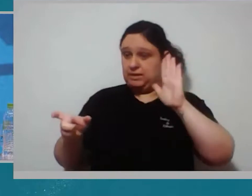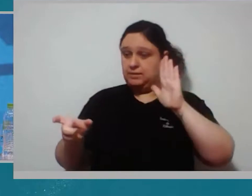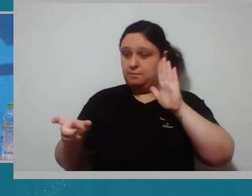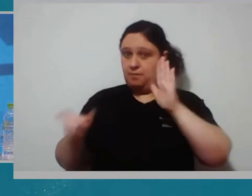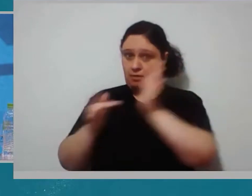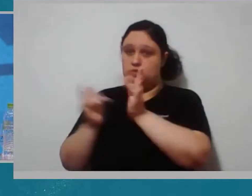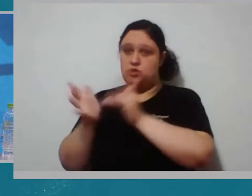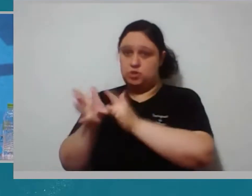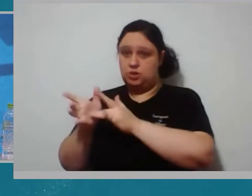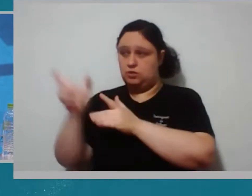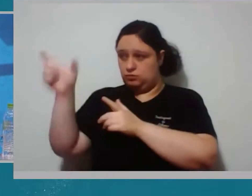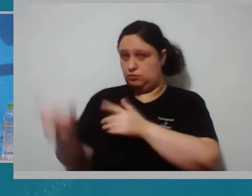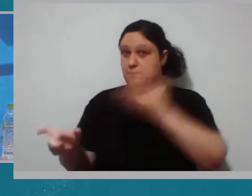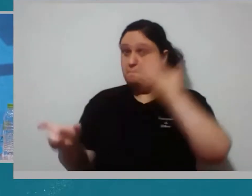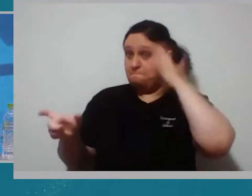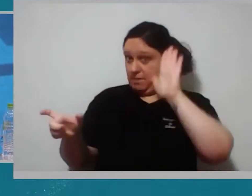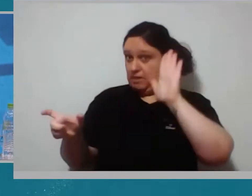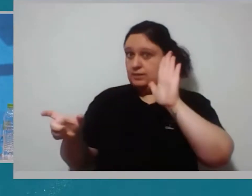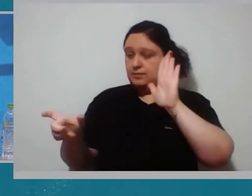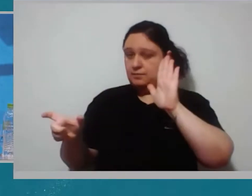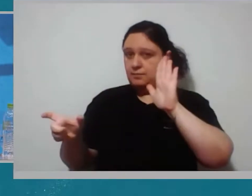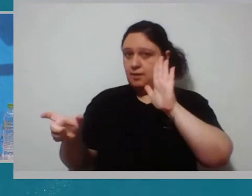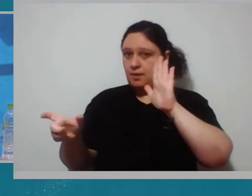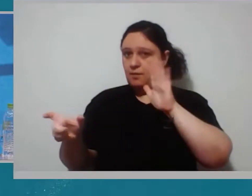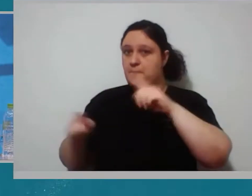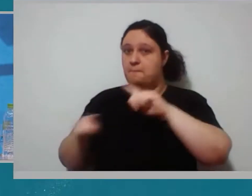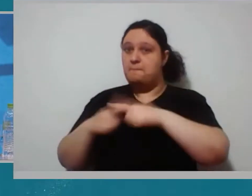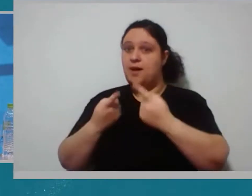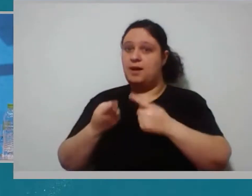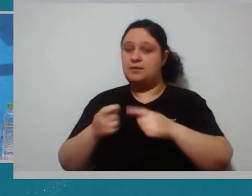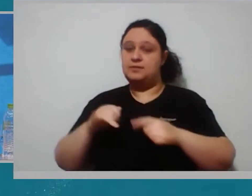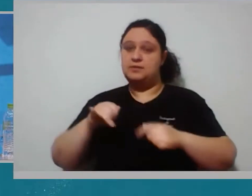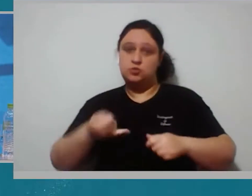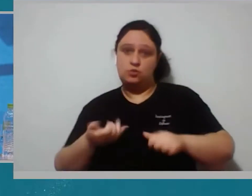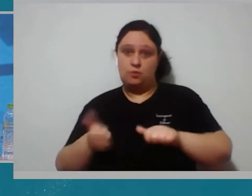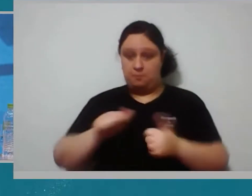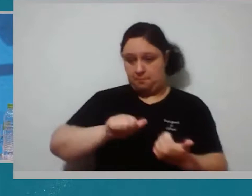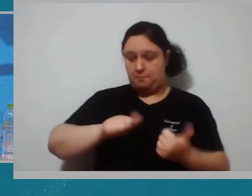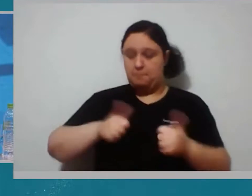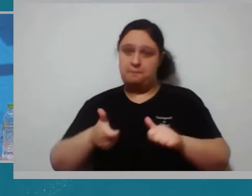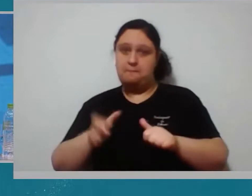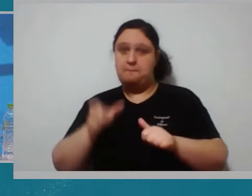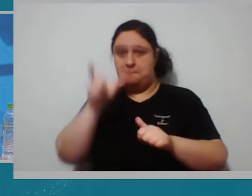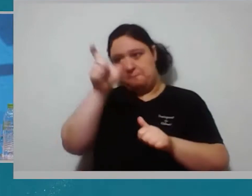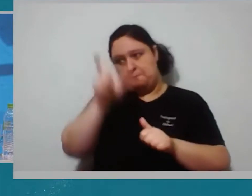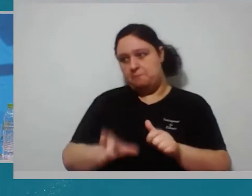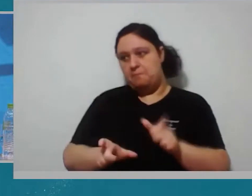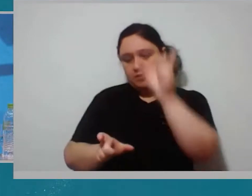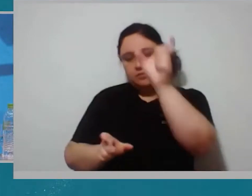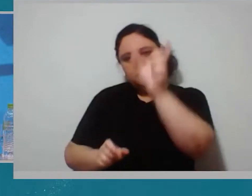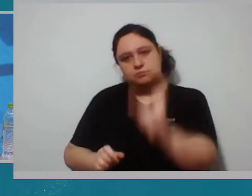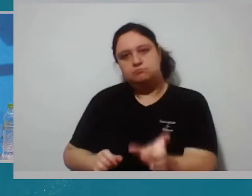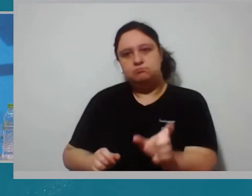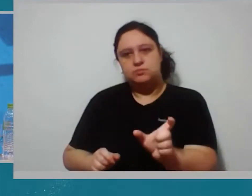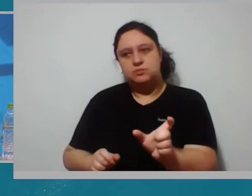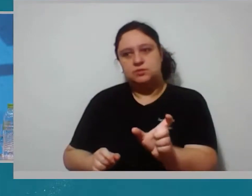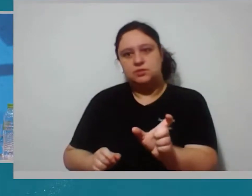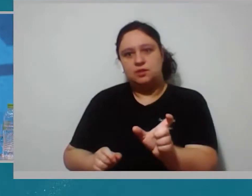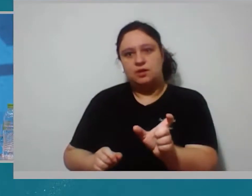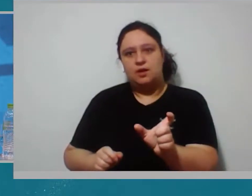noite, mas este alguém que é o principal da noite, sempre há uma apresentação